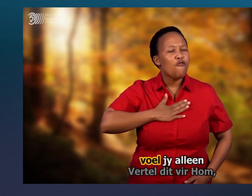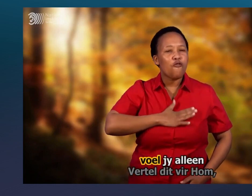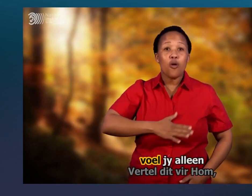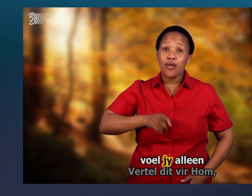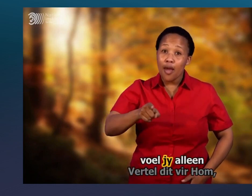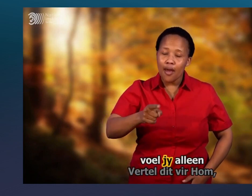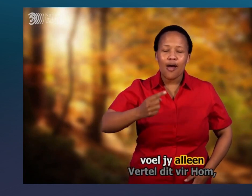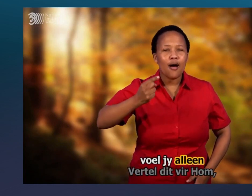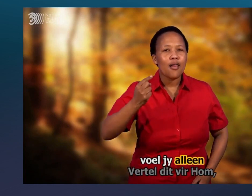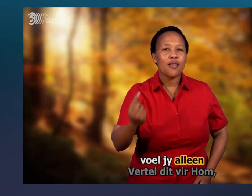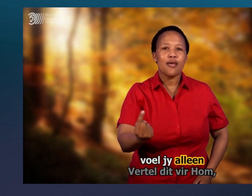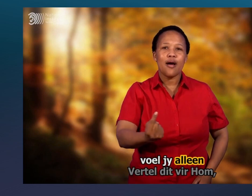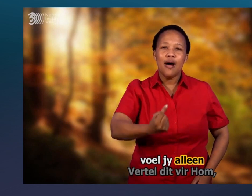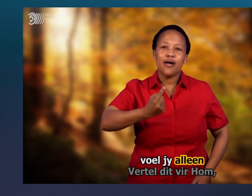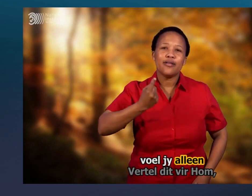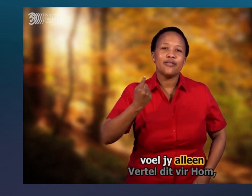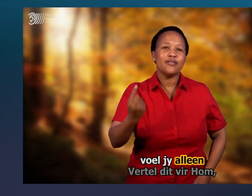Voel jy alleen?